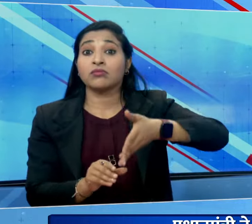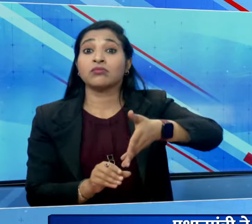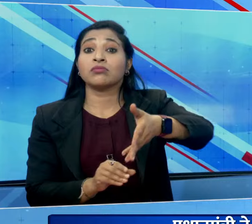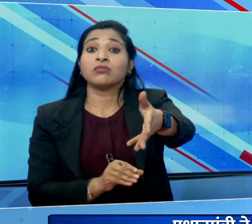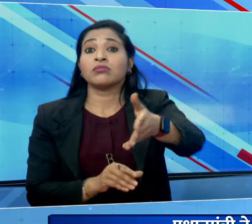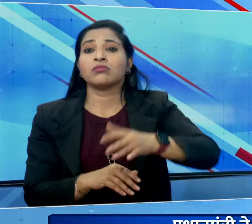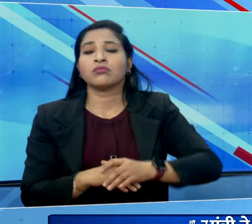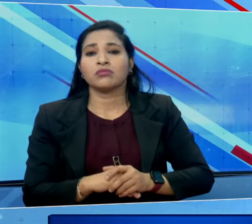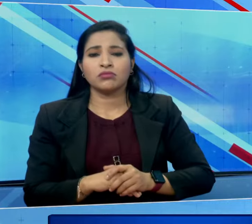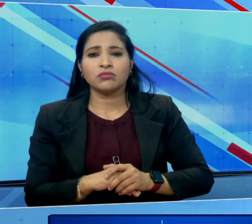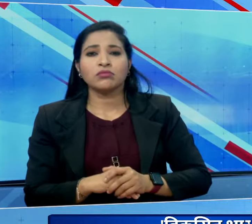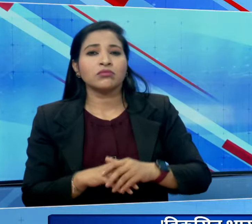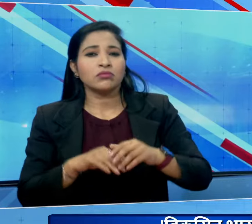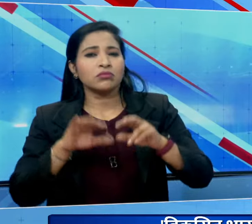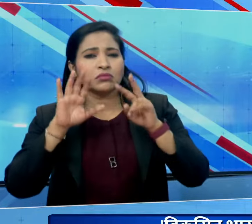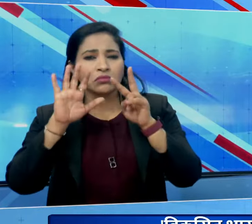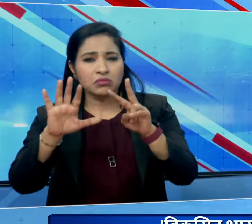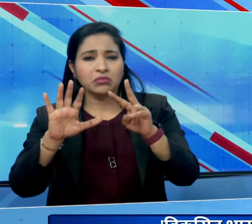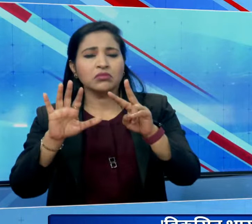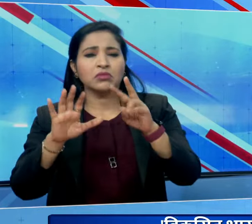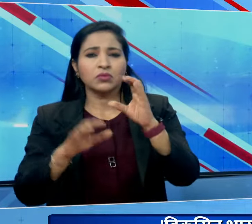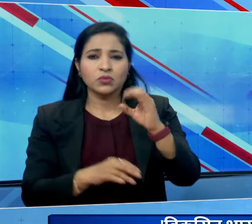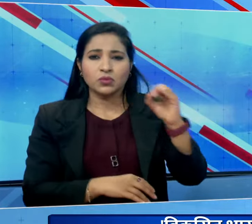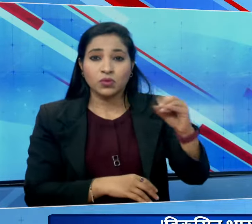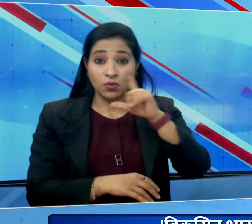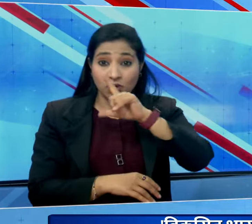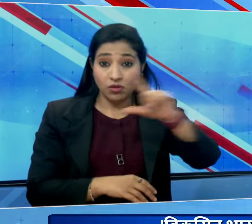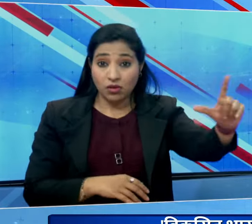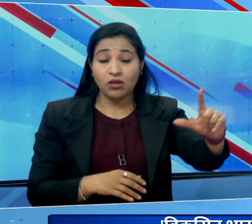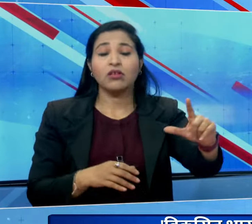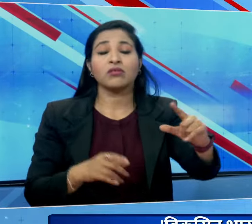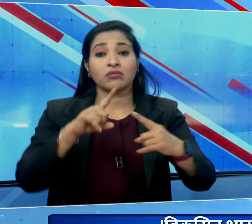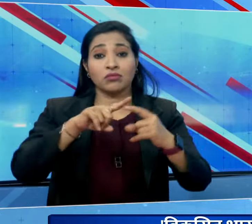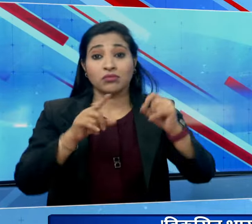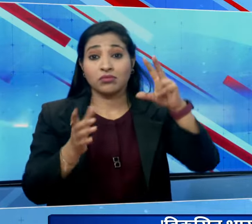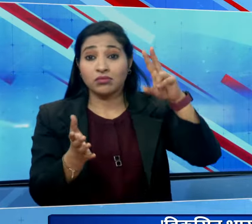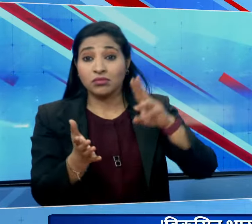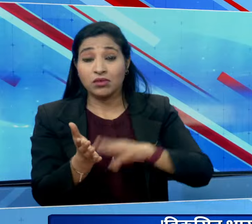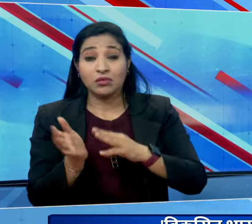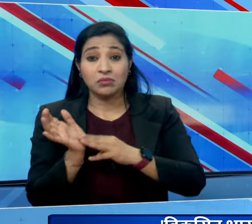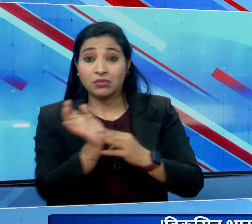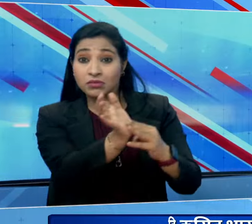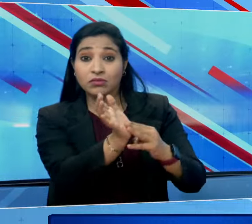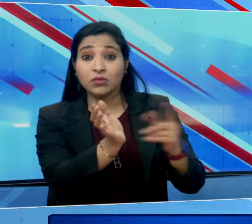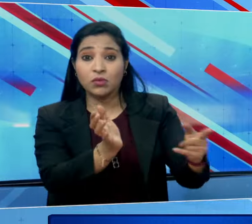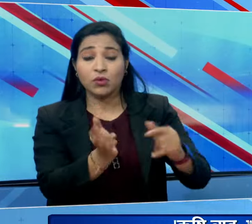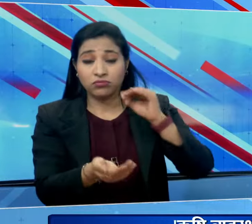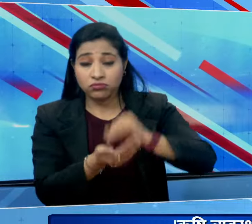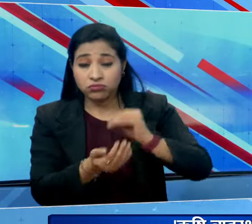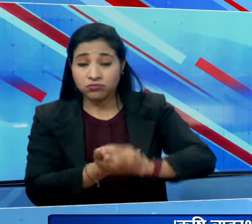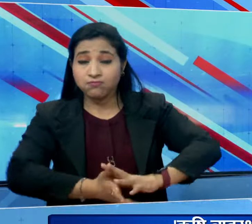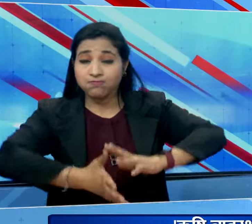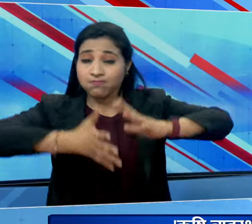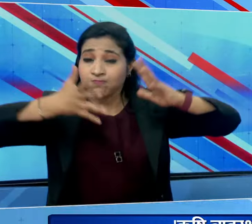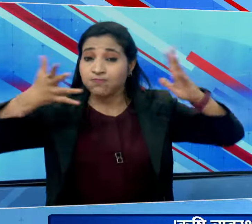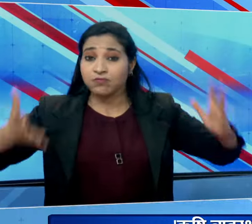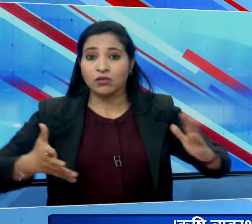में 700 लाख मेट्रिक टन भंडारण की क्षमता तैयार